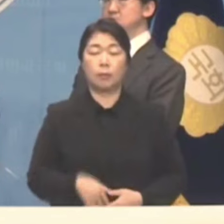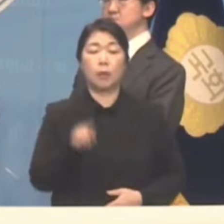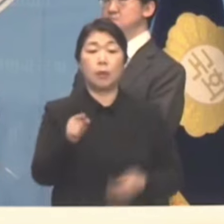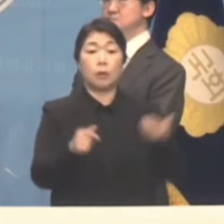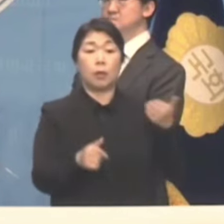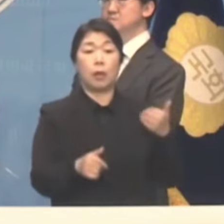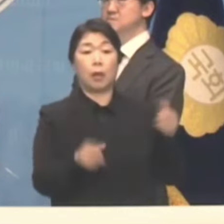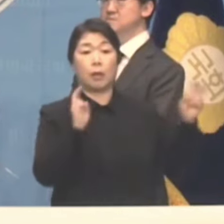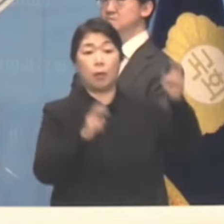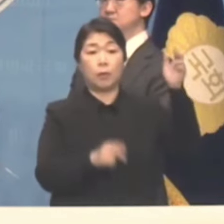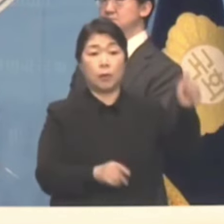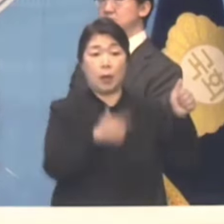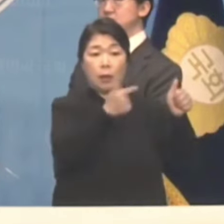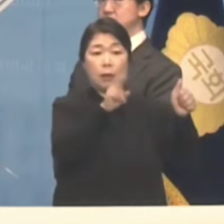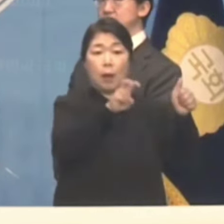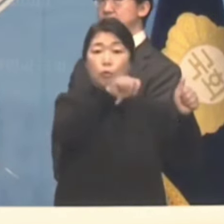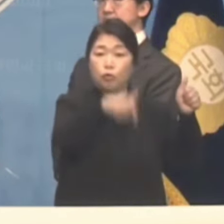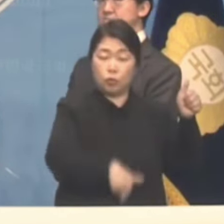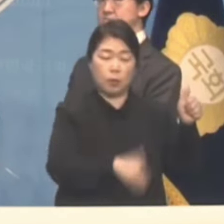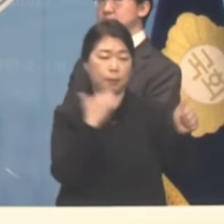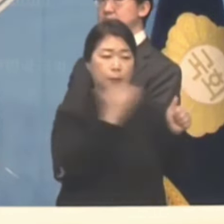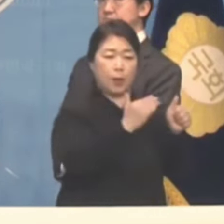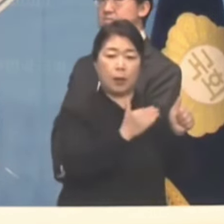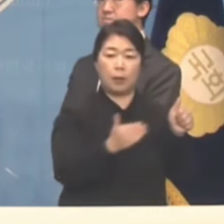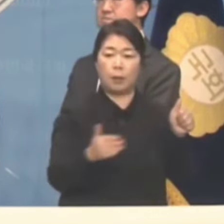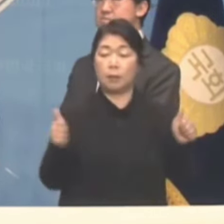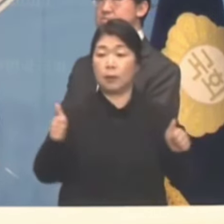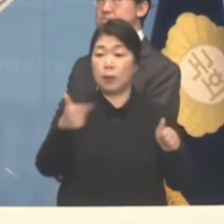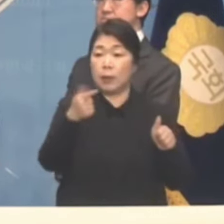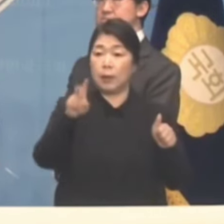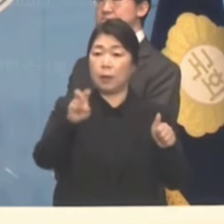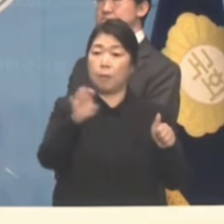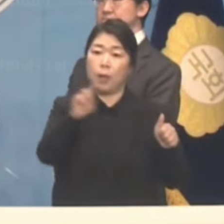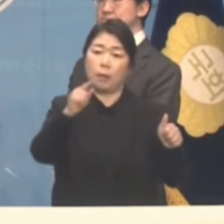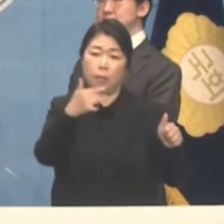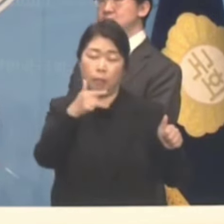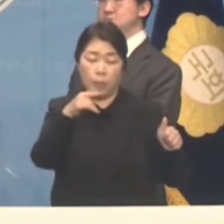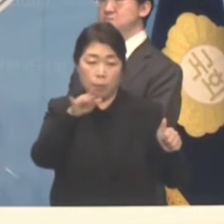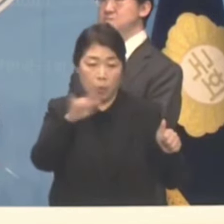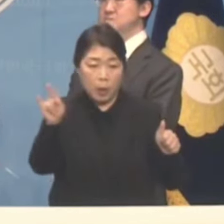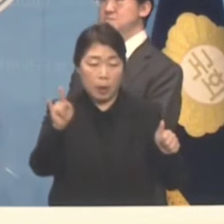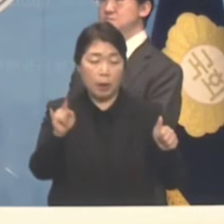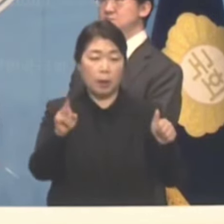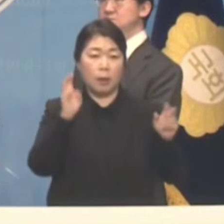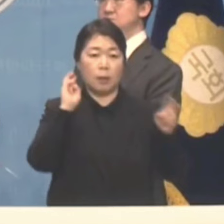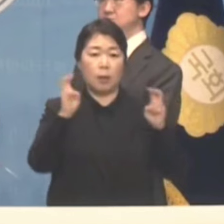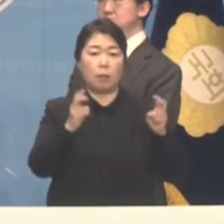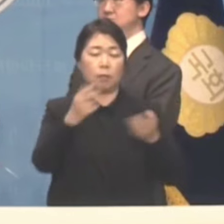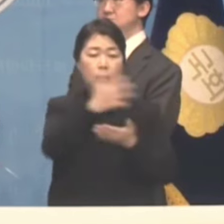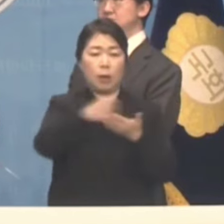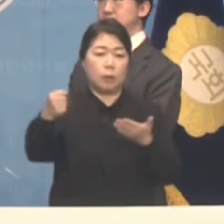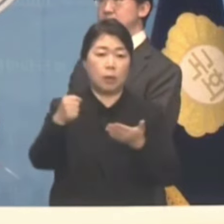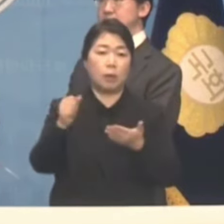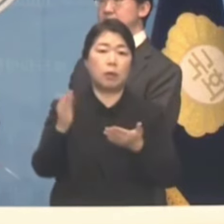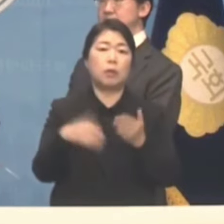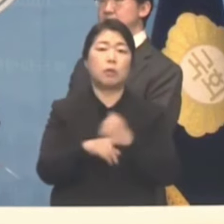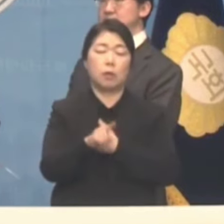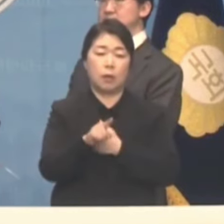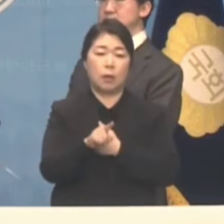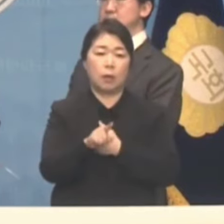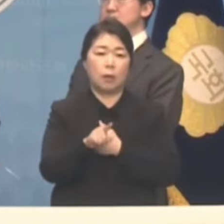남욱이 잘리고 김만배이 사업권의 주도권을지 이유가 바로 그